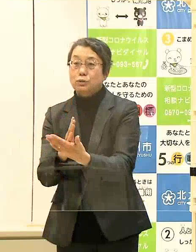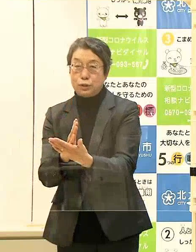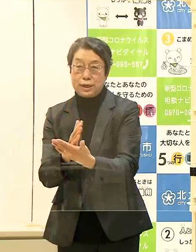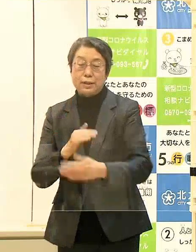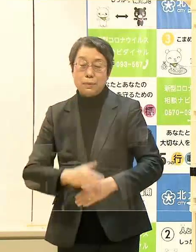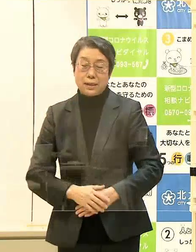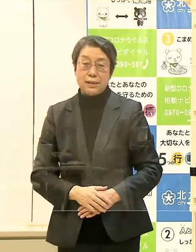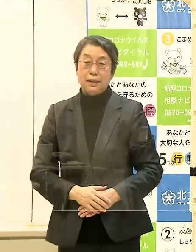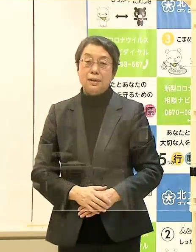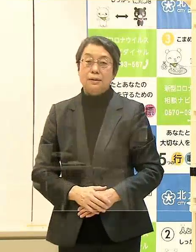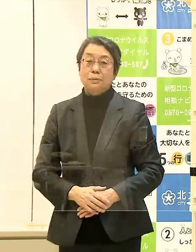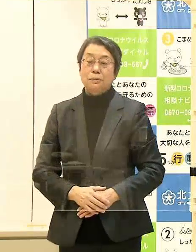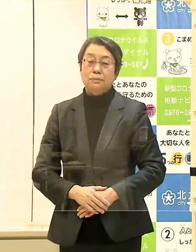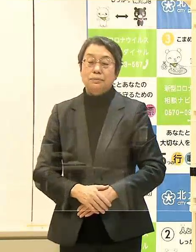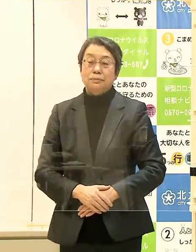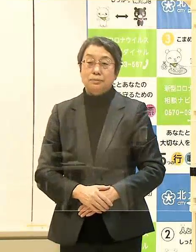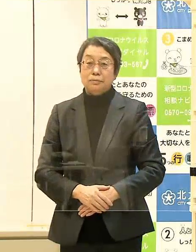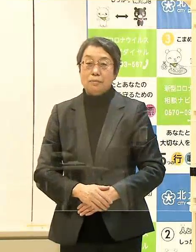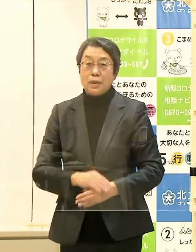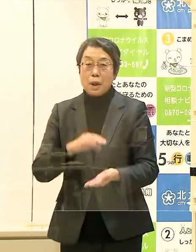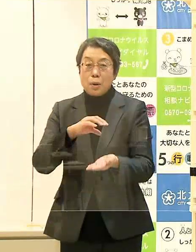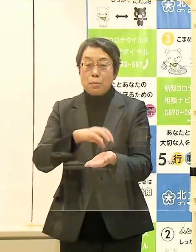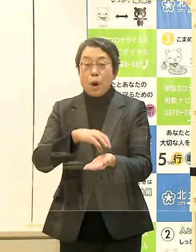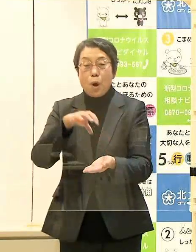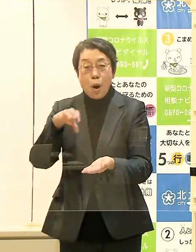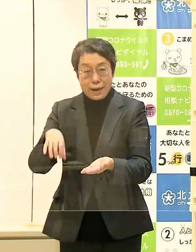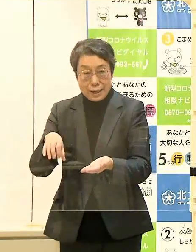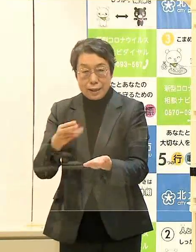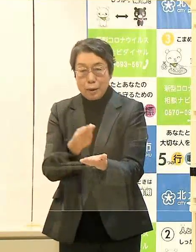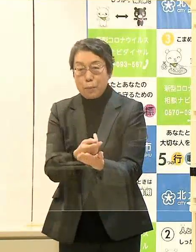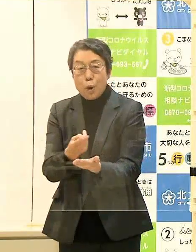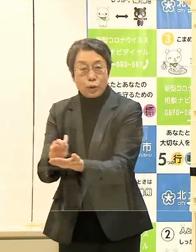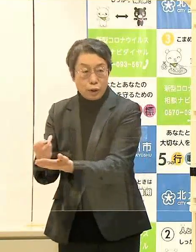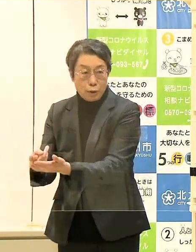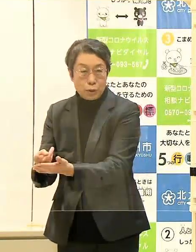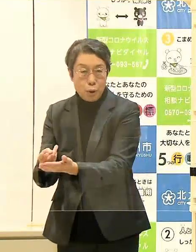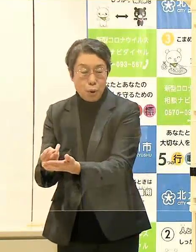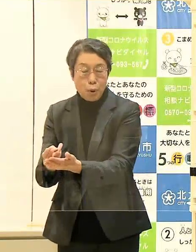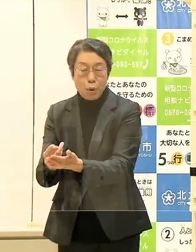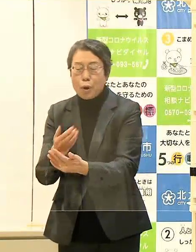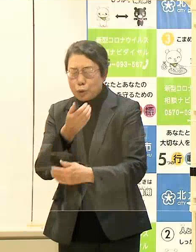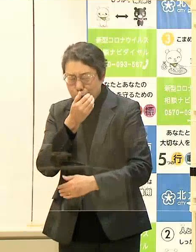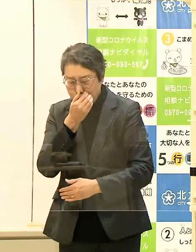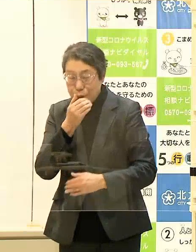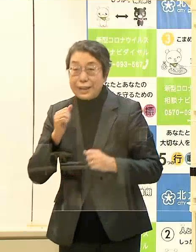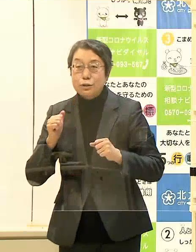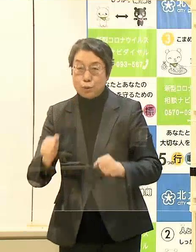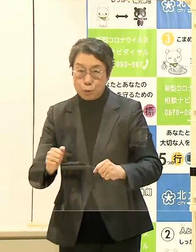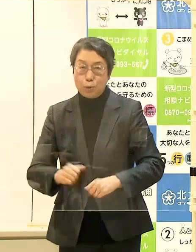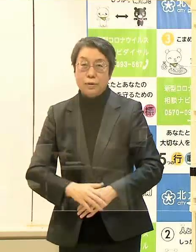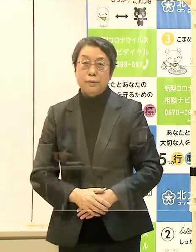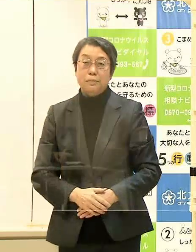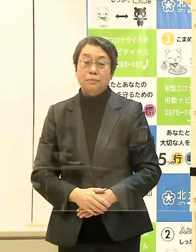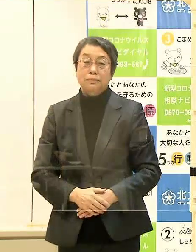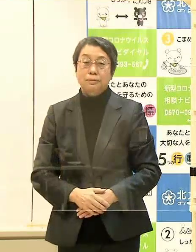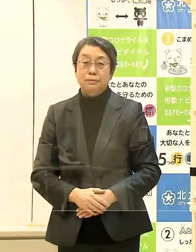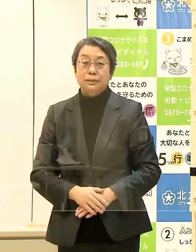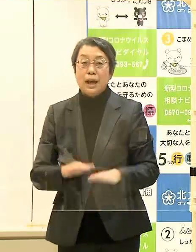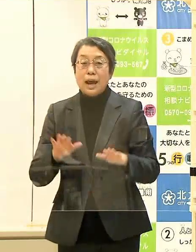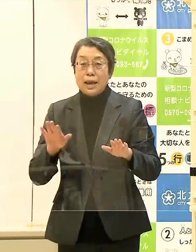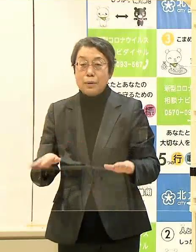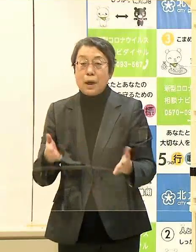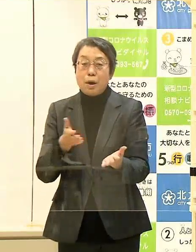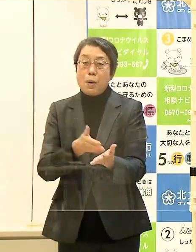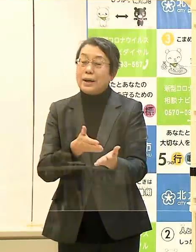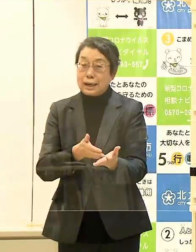ております次に医療提供体制医療供給の拡充であります今申し上げ